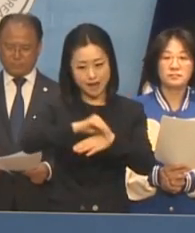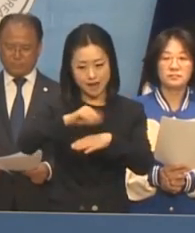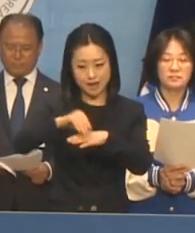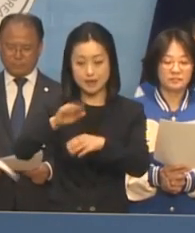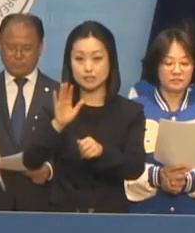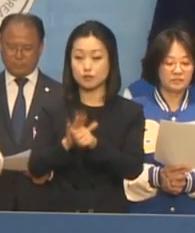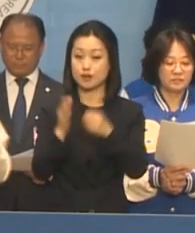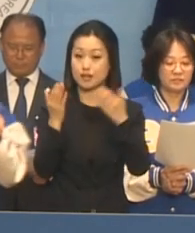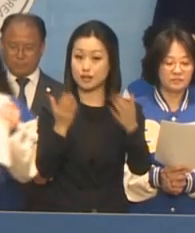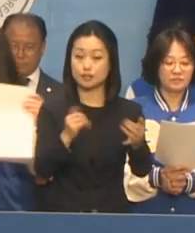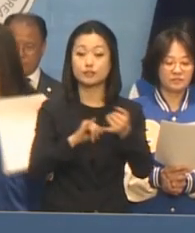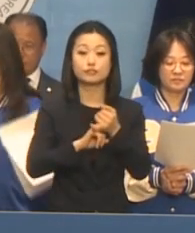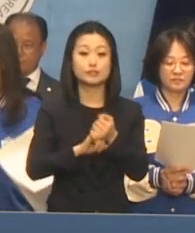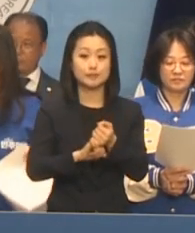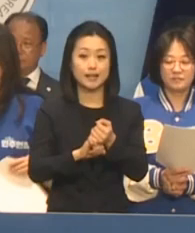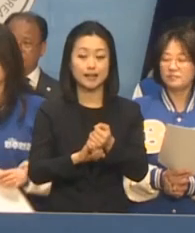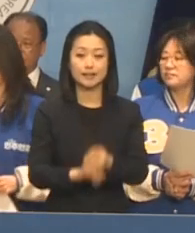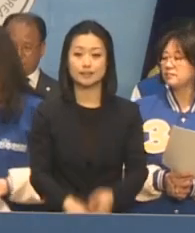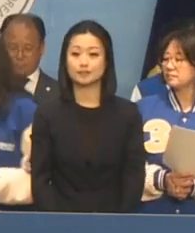지원하겠습니다